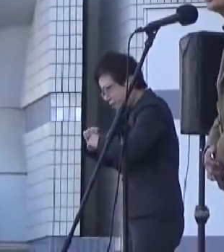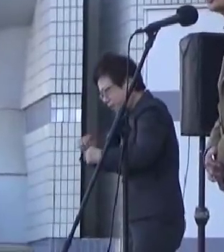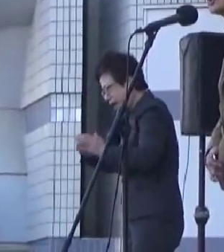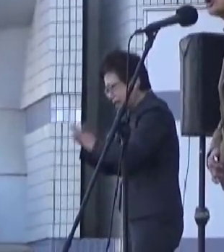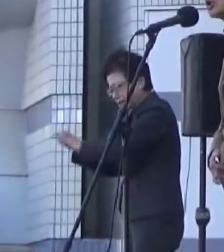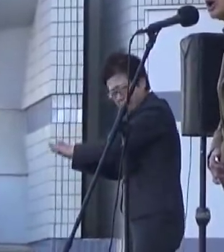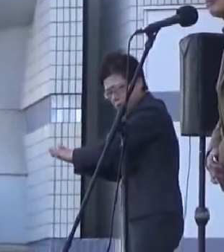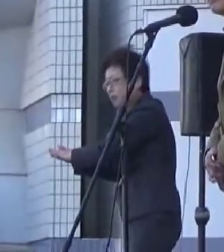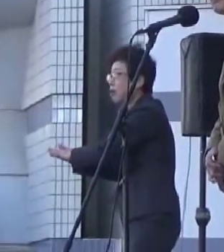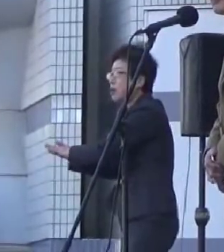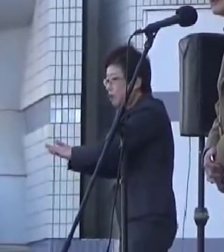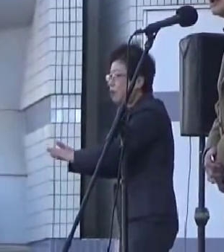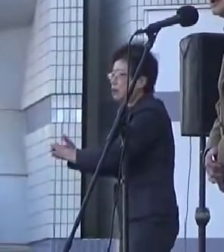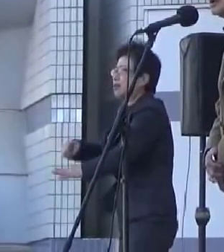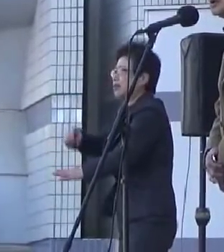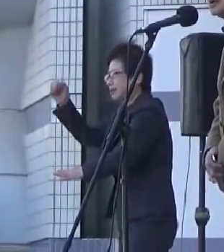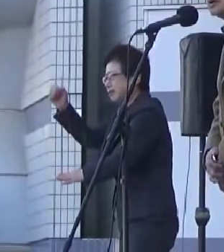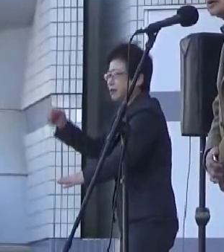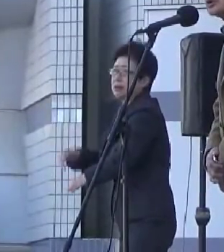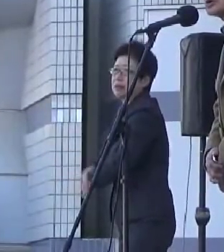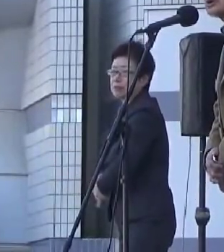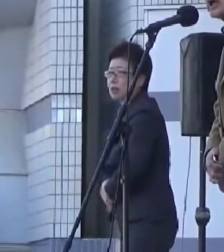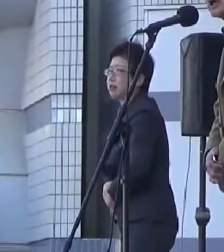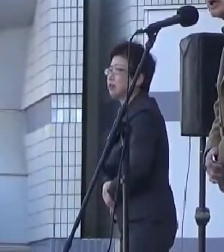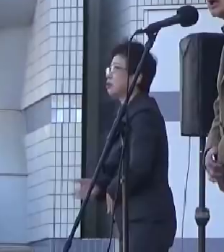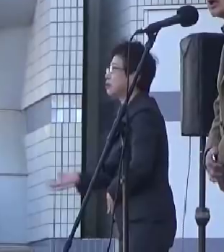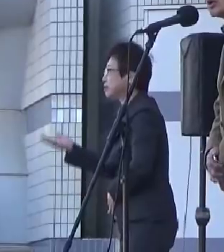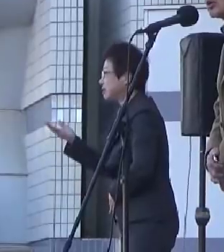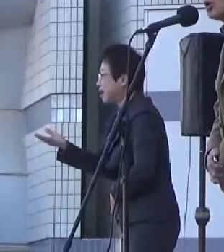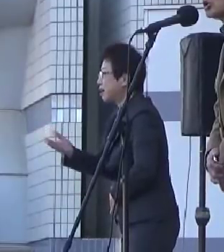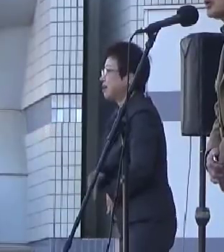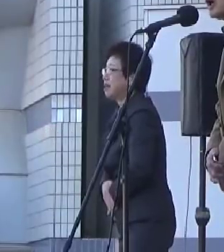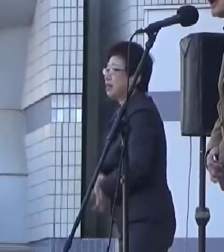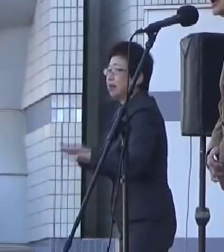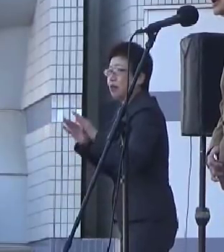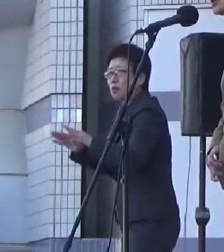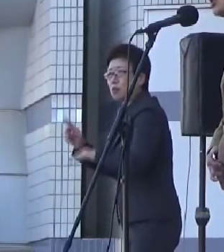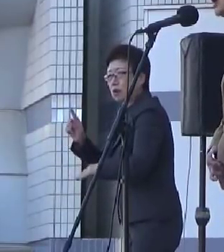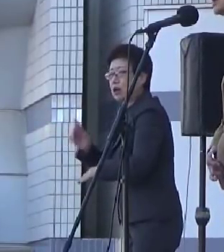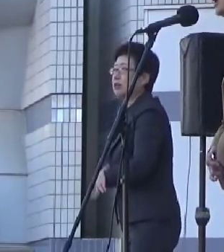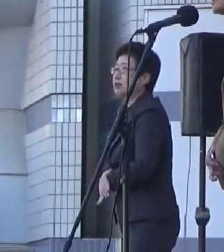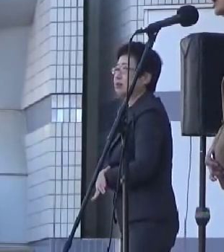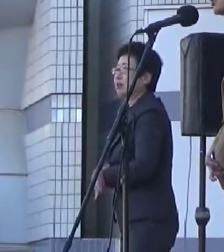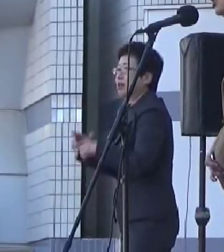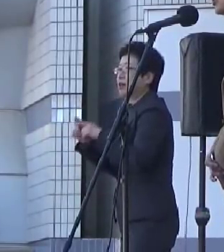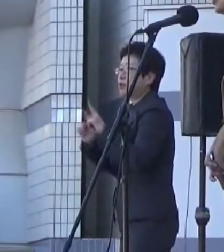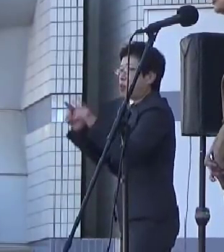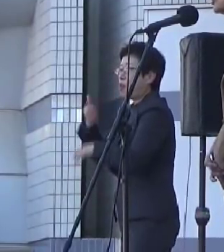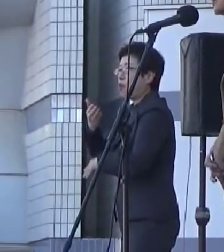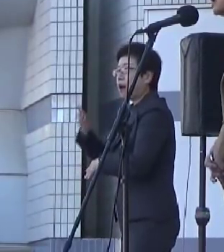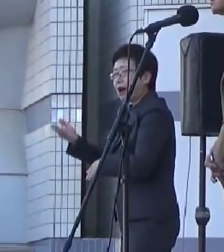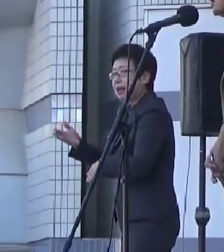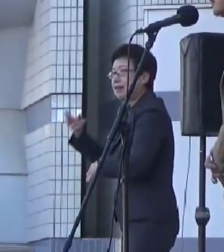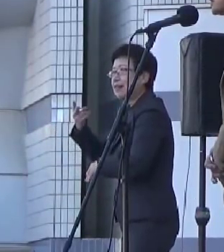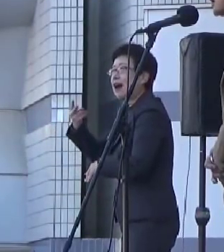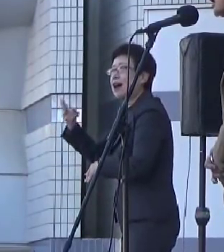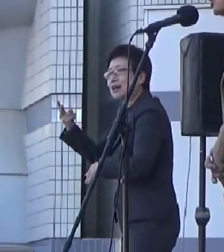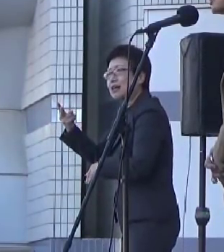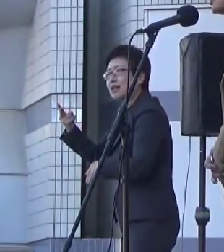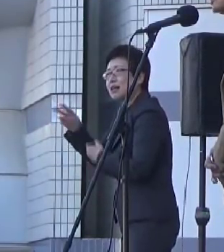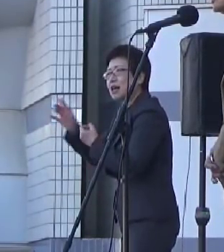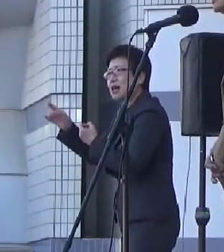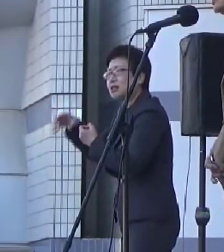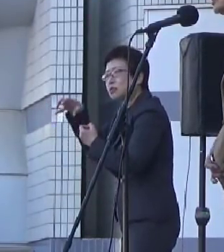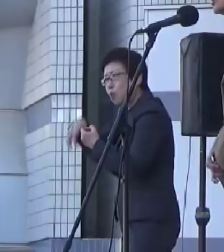う政権を許されるか。そして今度は東海第二稼働、第二原発